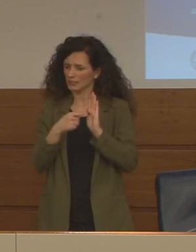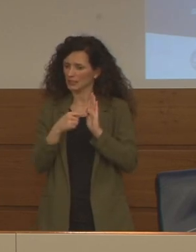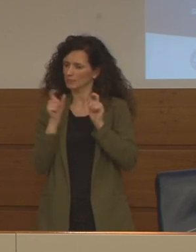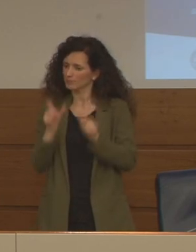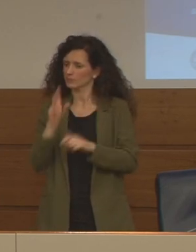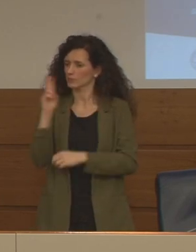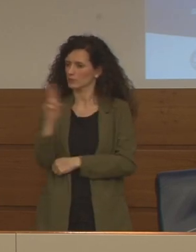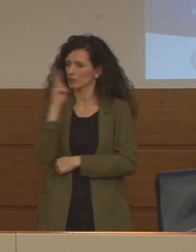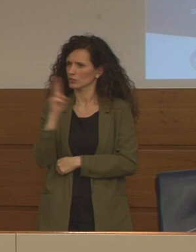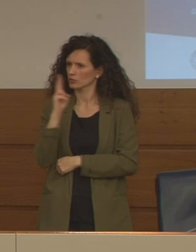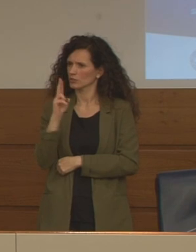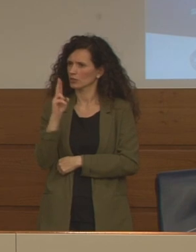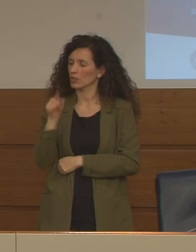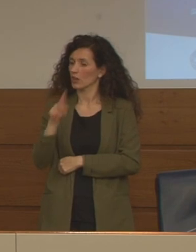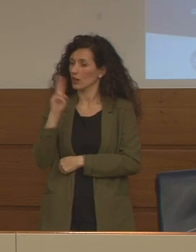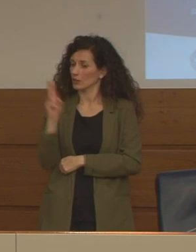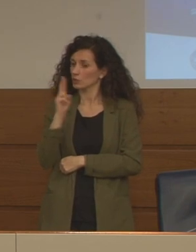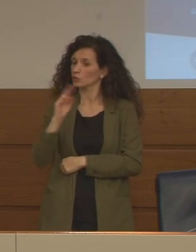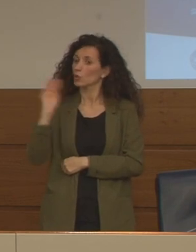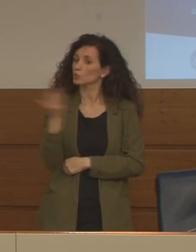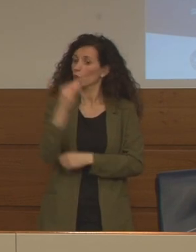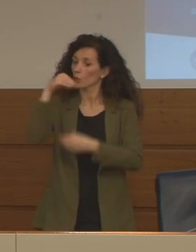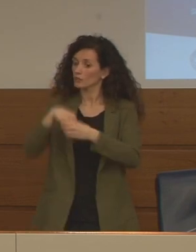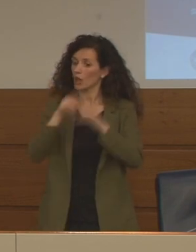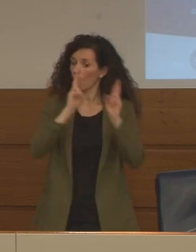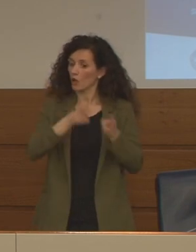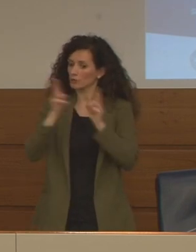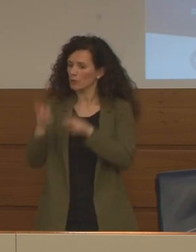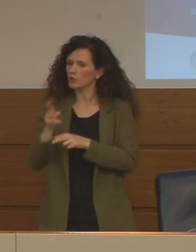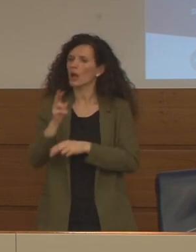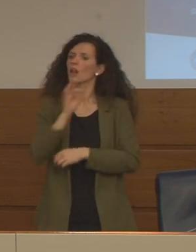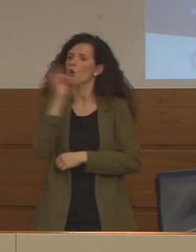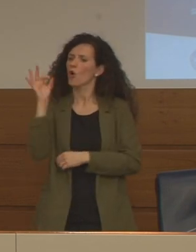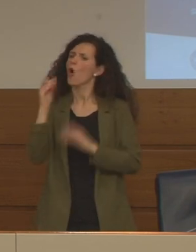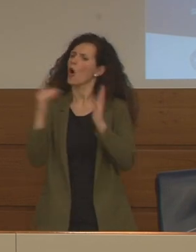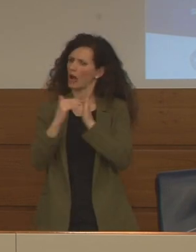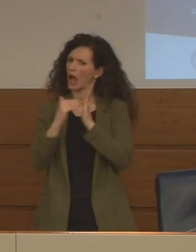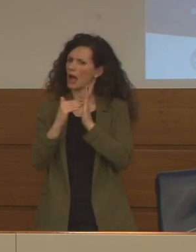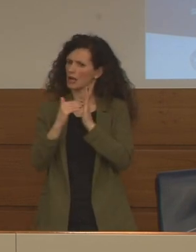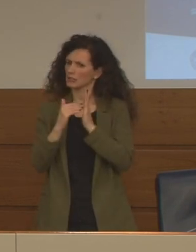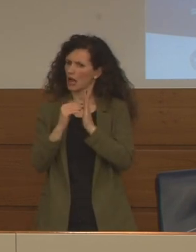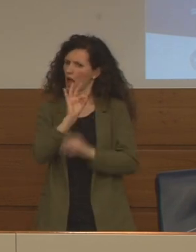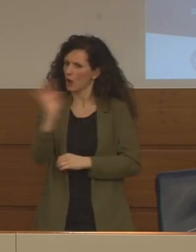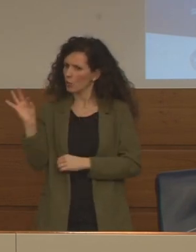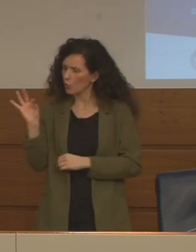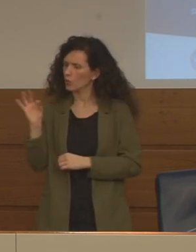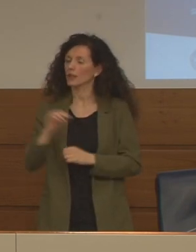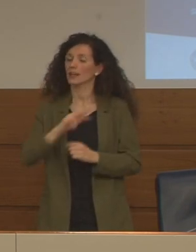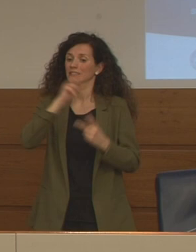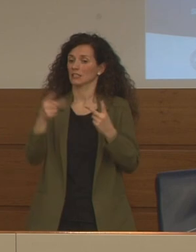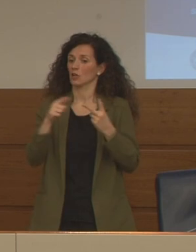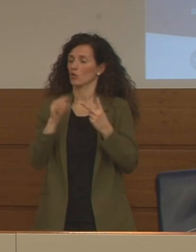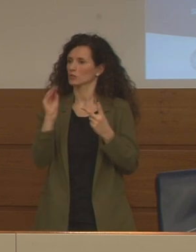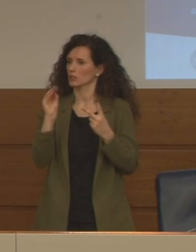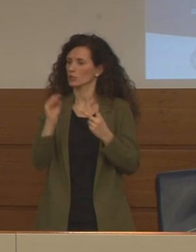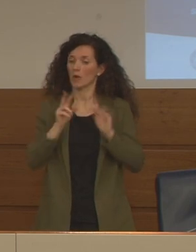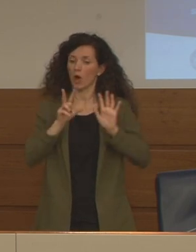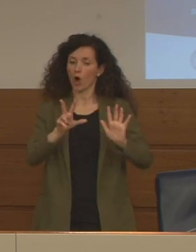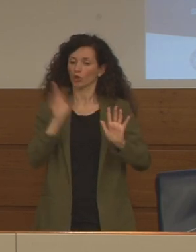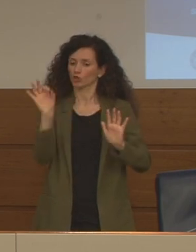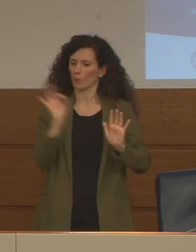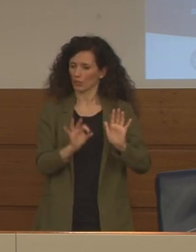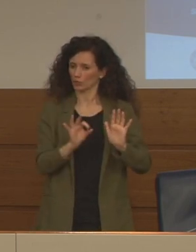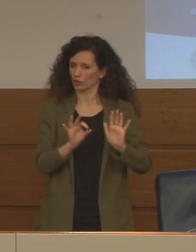le persone decedute sono decedute tutto in ospedale o sono decedute anche a casa e la seconda domanda invece l'otto per cento